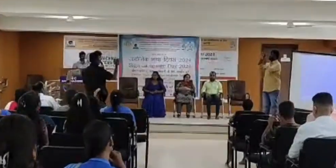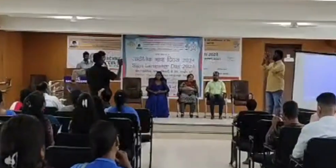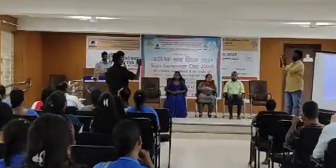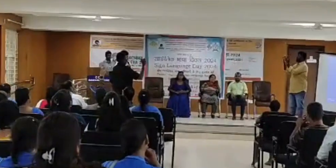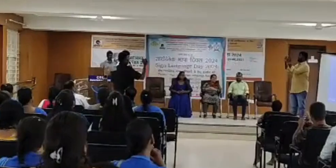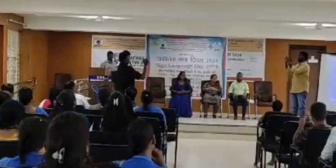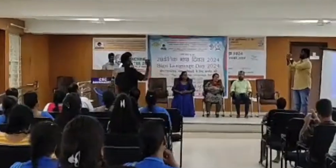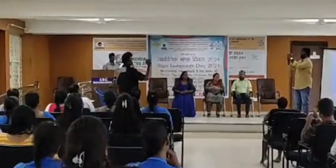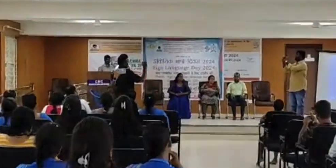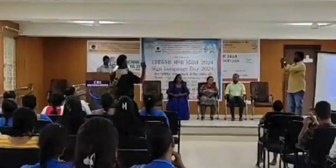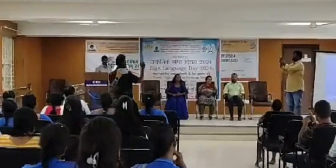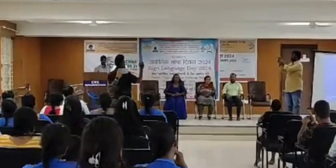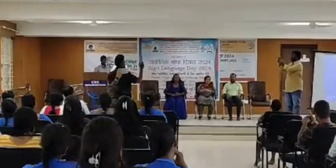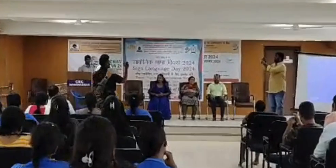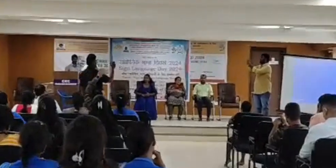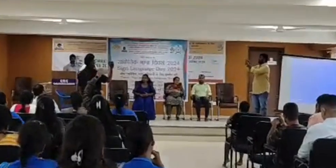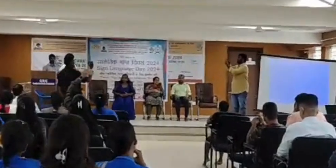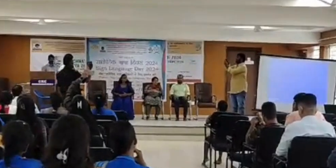ಇವತ್ತು ವೆರಿ ಇಂಪಾರ್ಟೆಂಟ್ ಏನು,